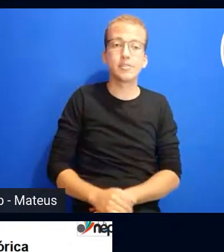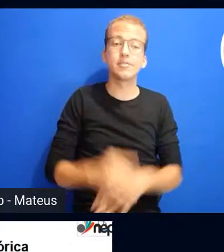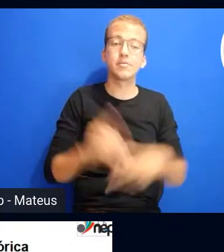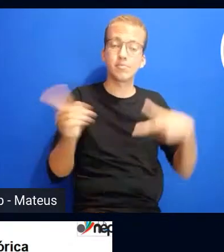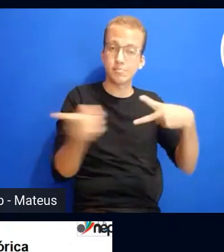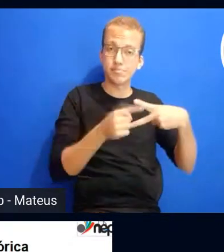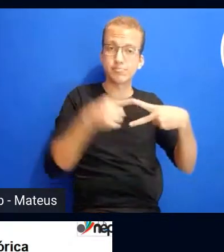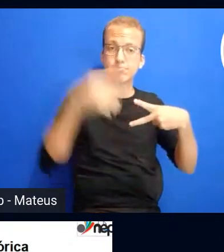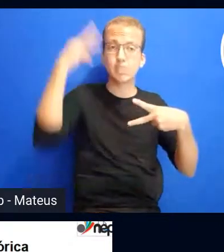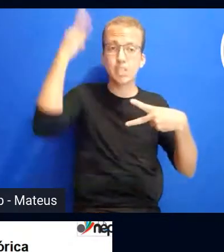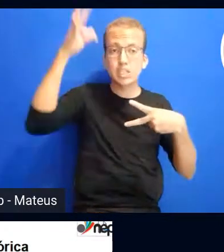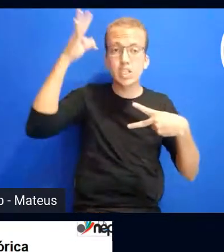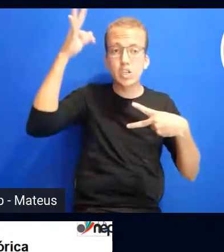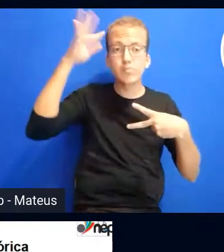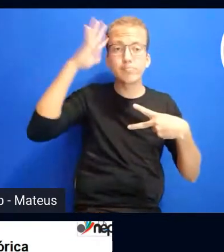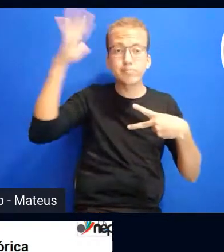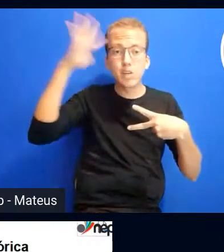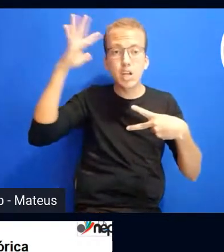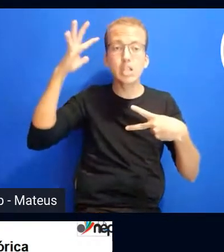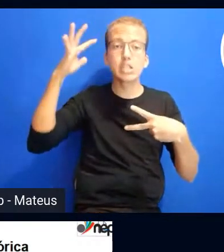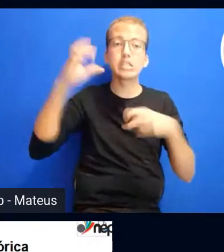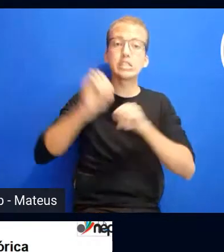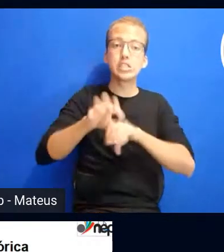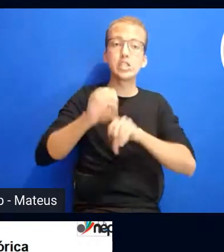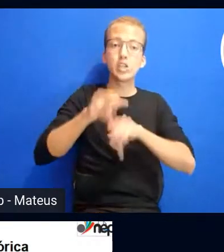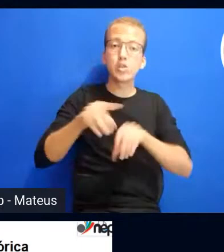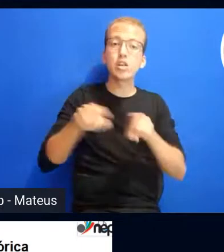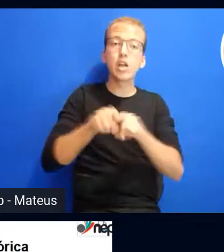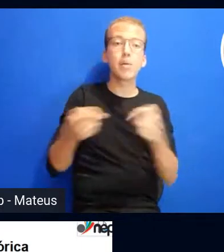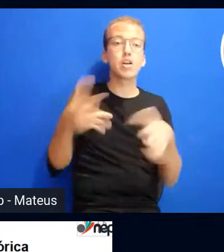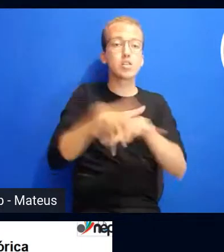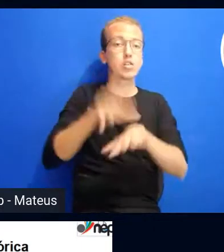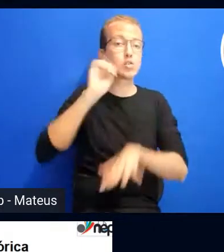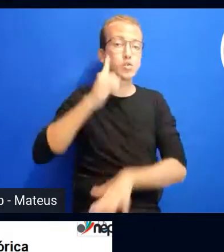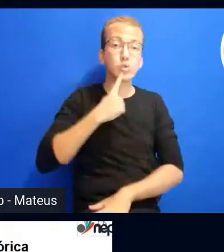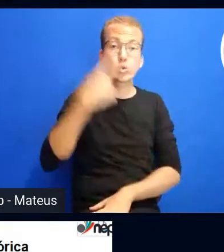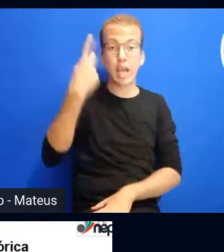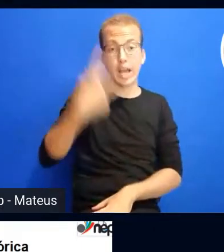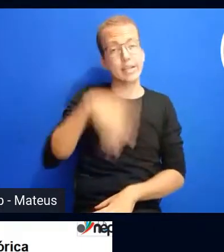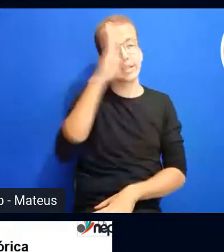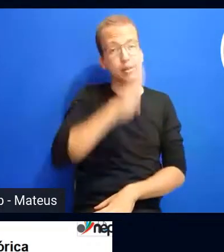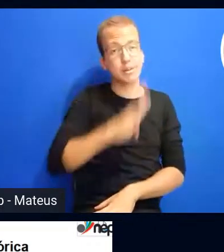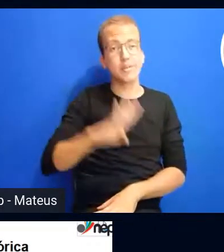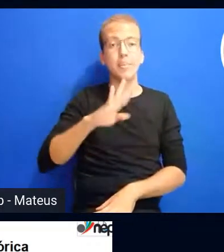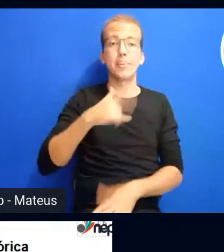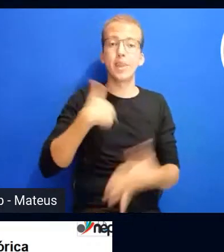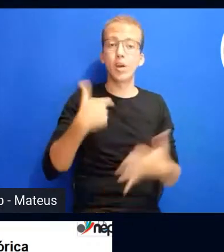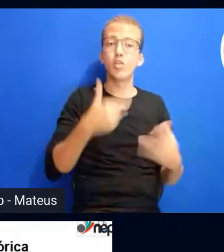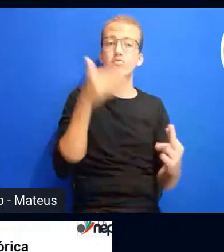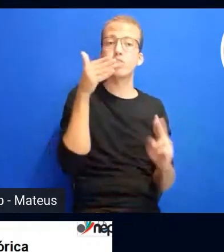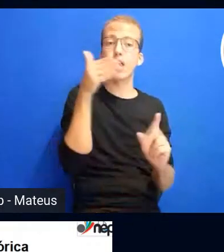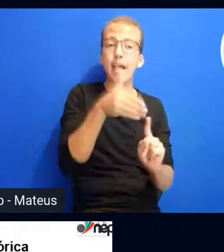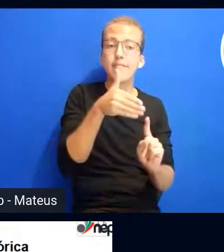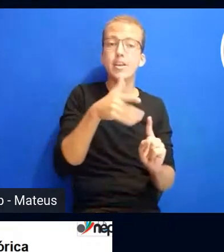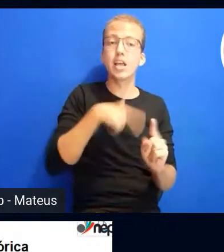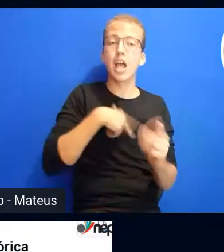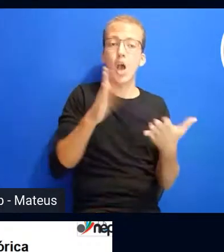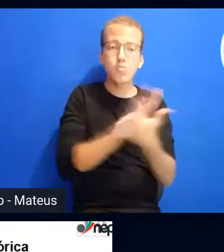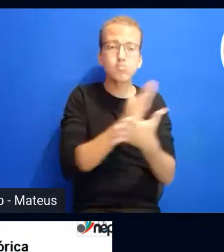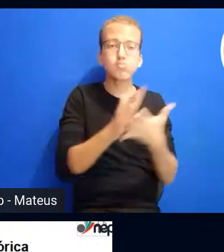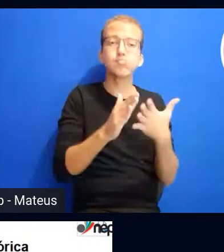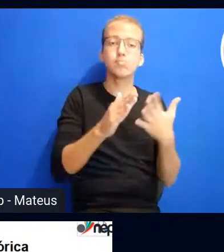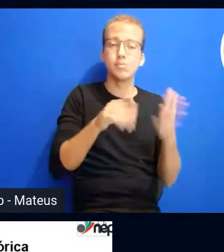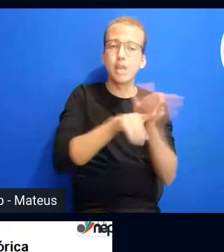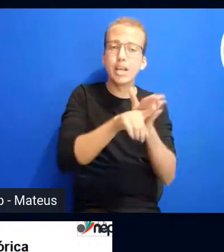inclusão de surdos, né, aqui no nosso país. E aí nós embasamos isso a partir de algumas pesquisadoras referência, entre